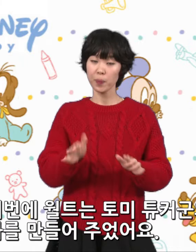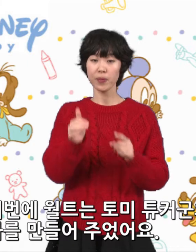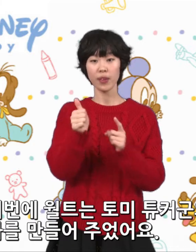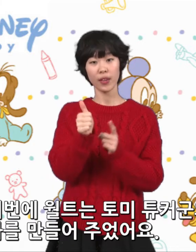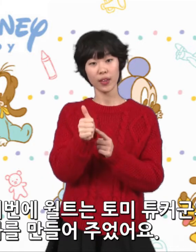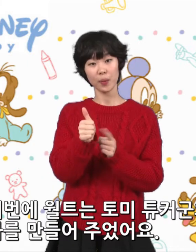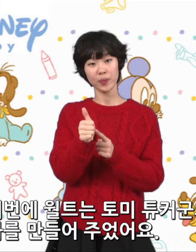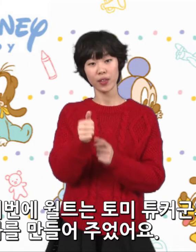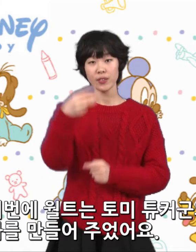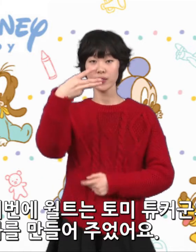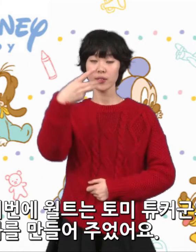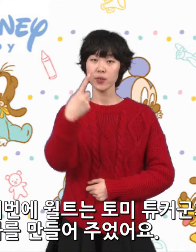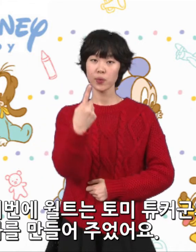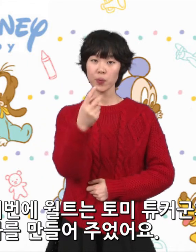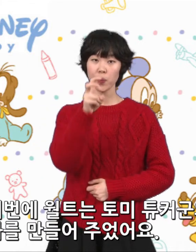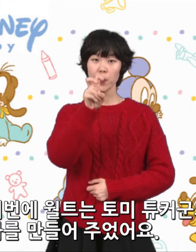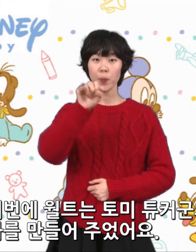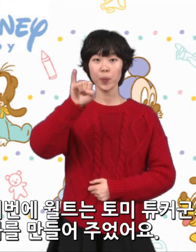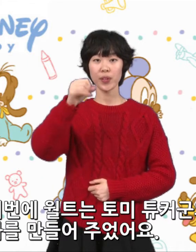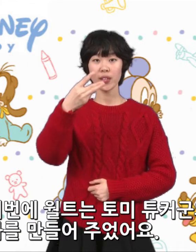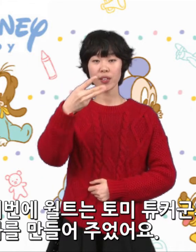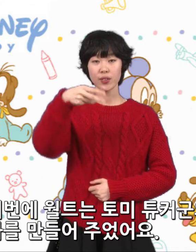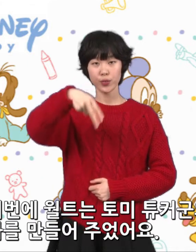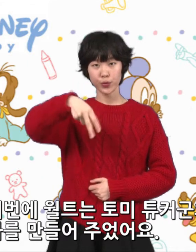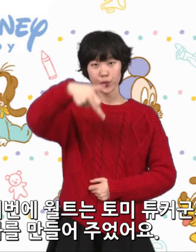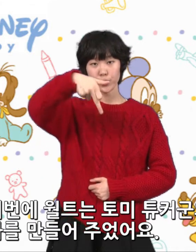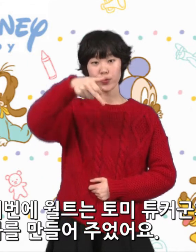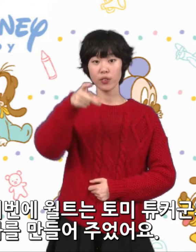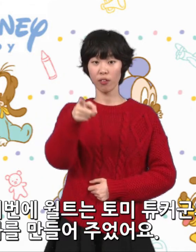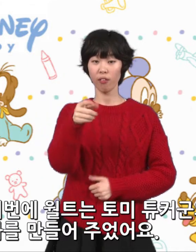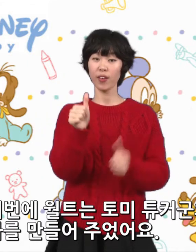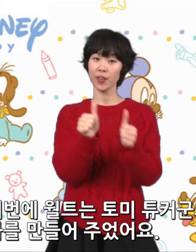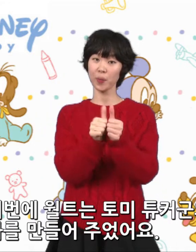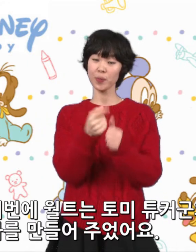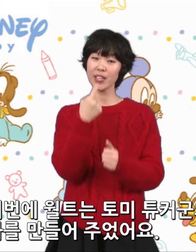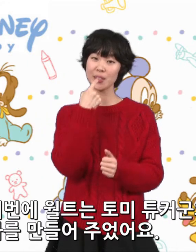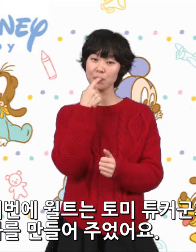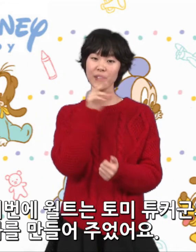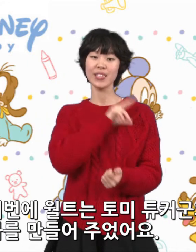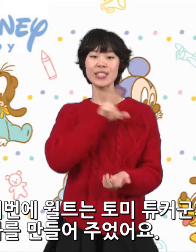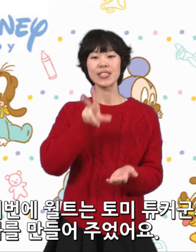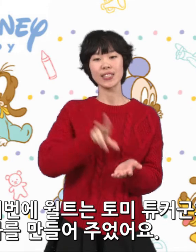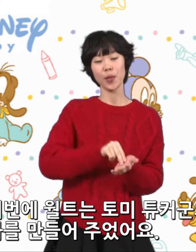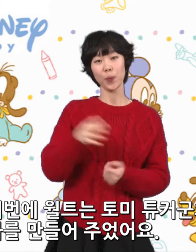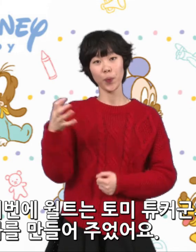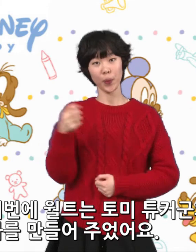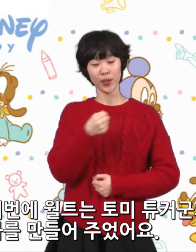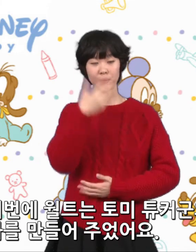그래서 이번엔 월트는 토미 투커군의 이빨이라는 만화 영화를 만들어 주었어요.